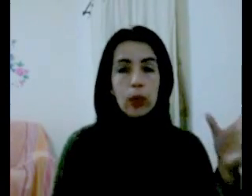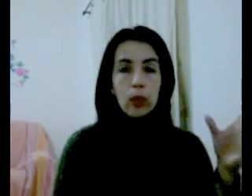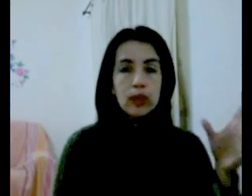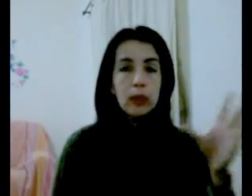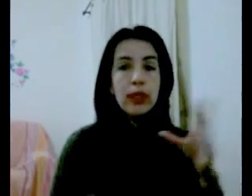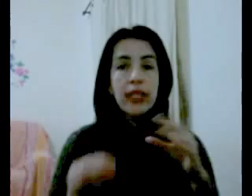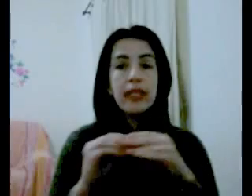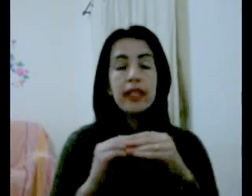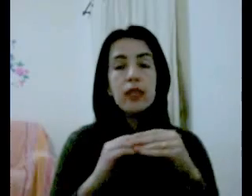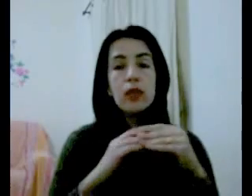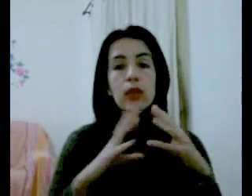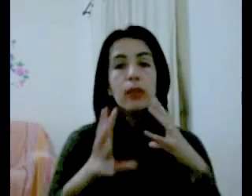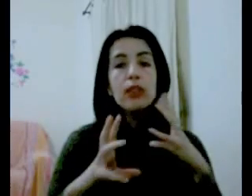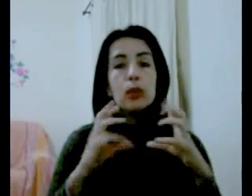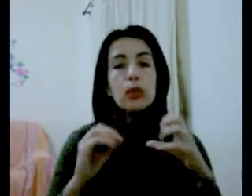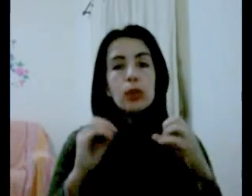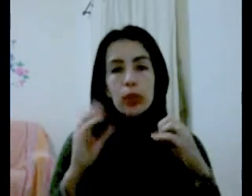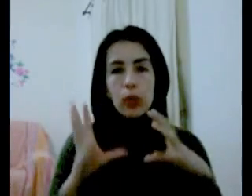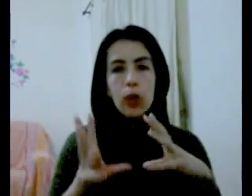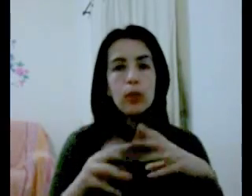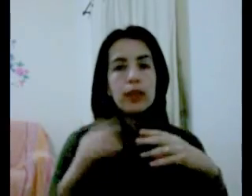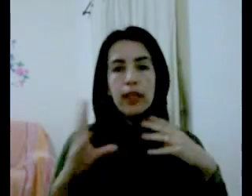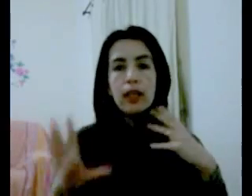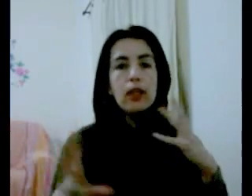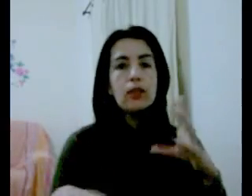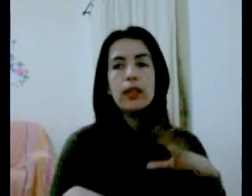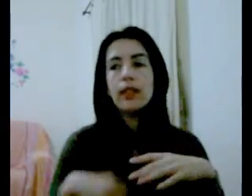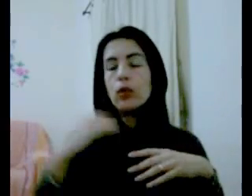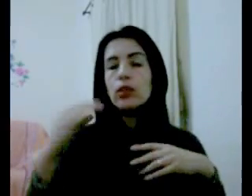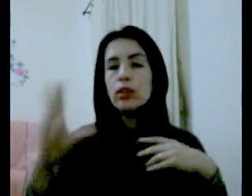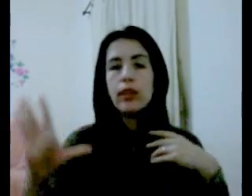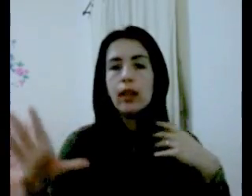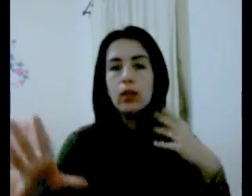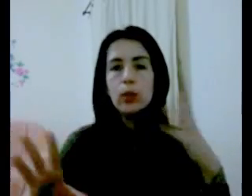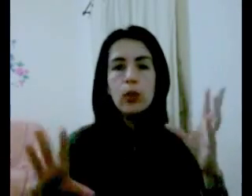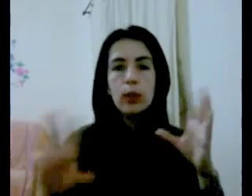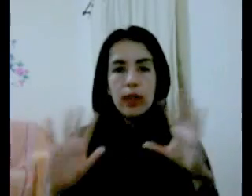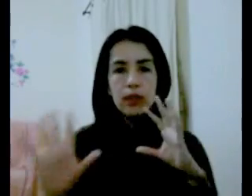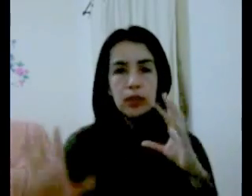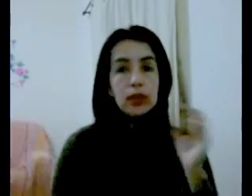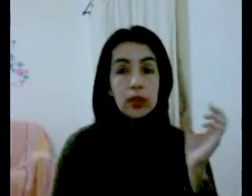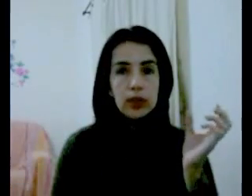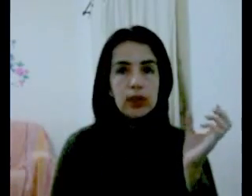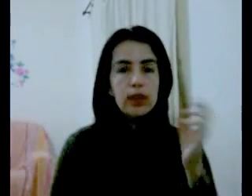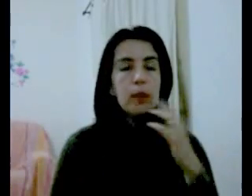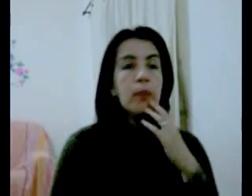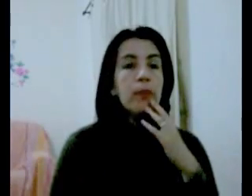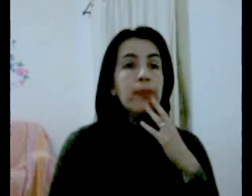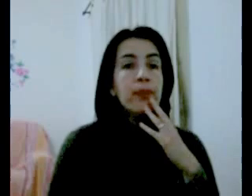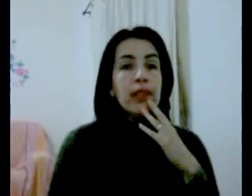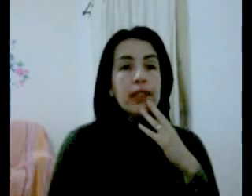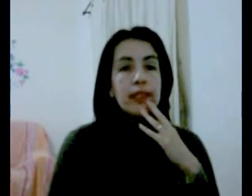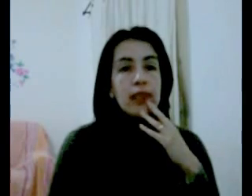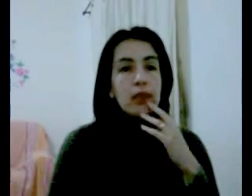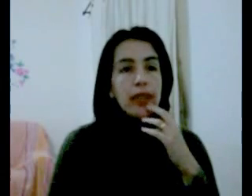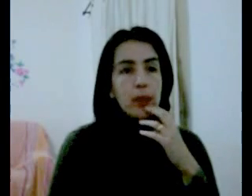com mioma, assim, porque daí, que nem ele falou, depende muito do mioma e tal, né, da onde tá o mioma, aquelas coisas todas, né. Então